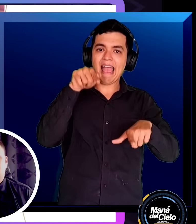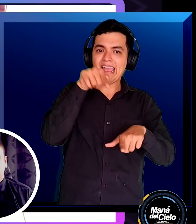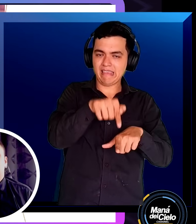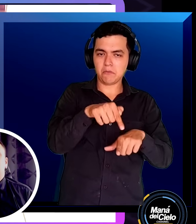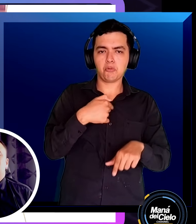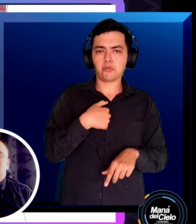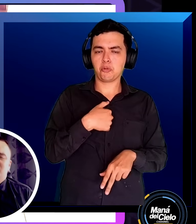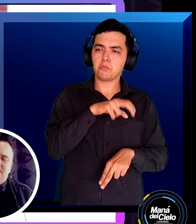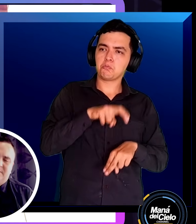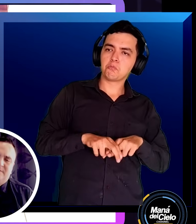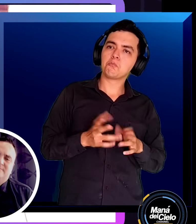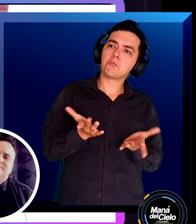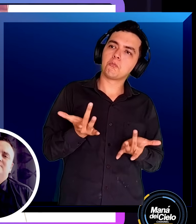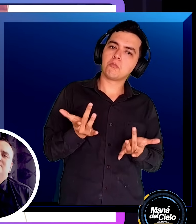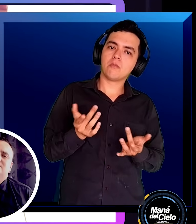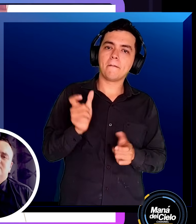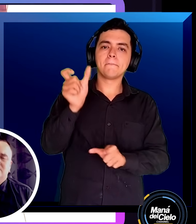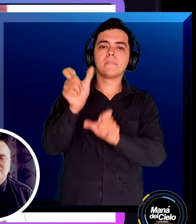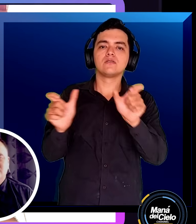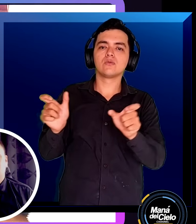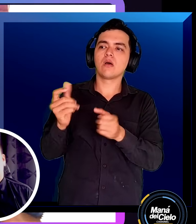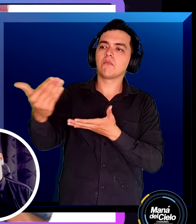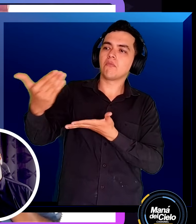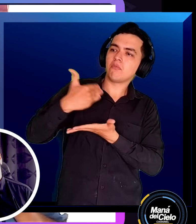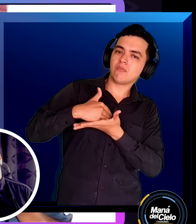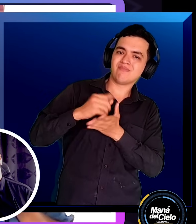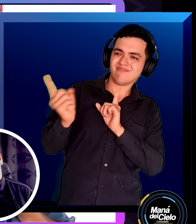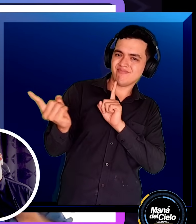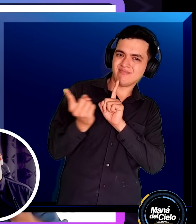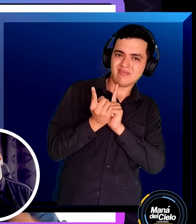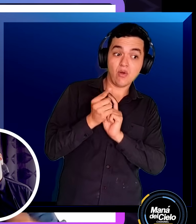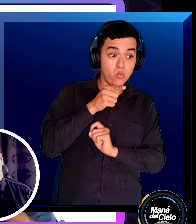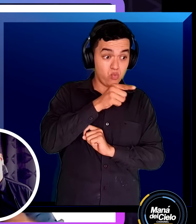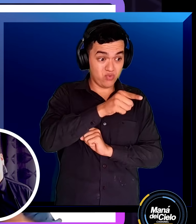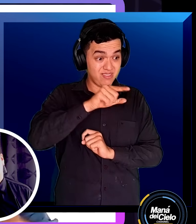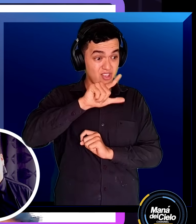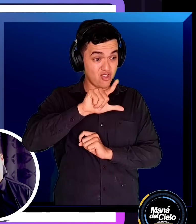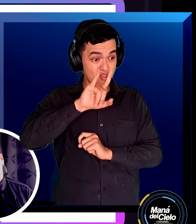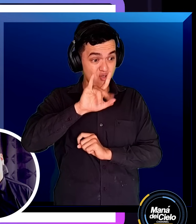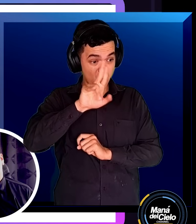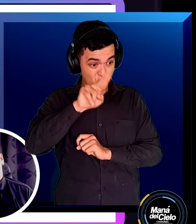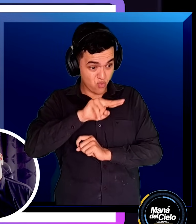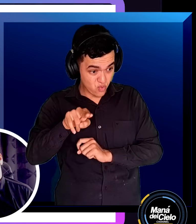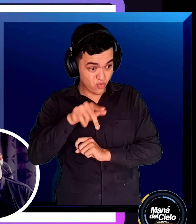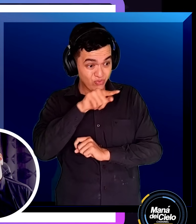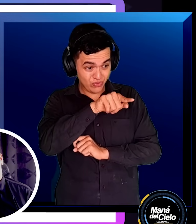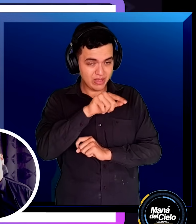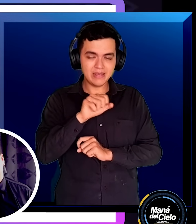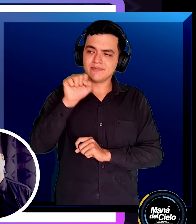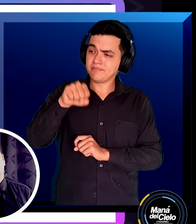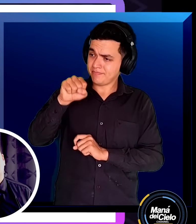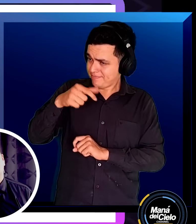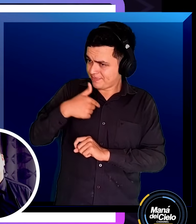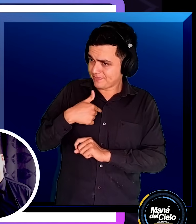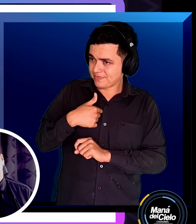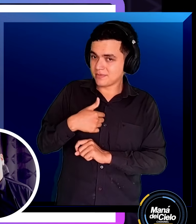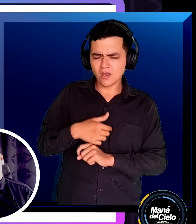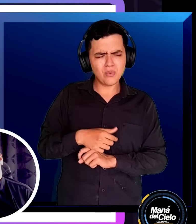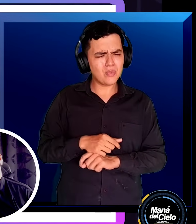a responderle, ayudarle, en fin. Y alguna vez el matrimonio estaba a punto de